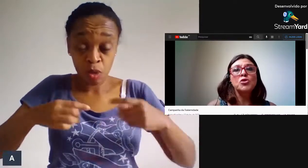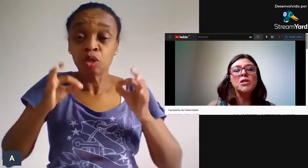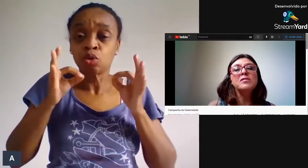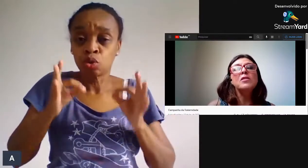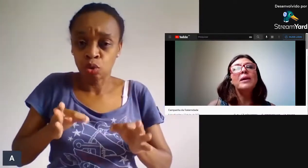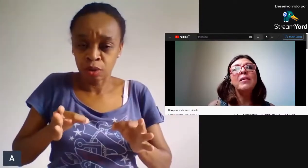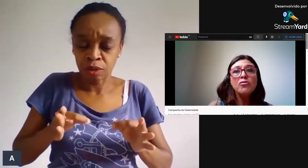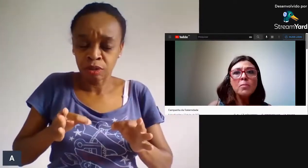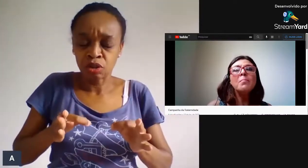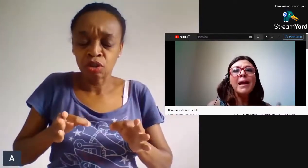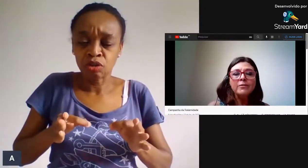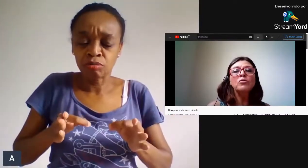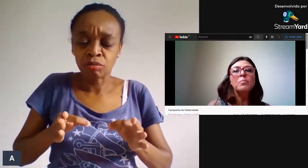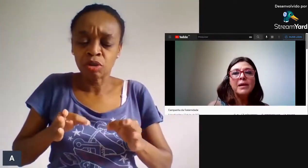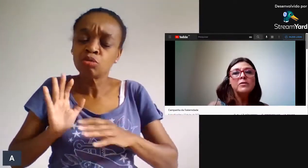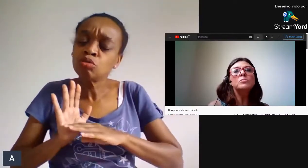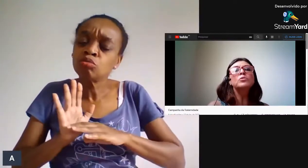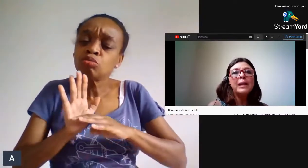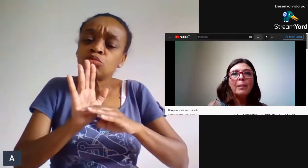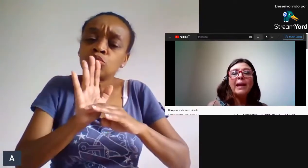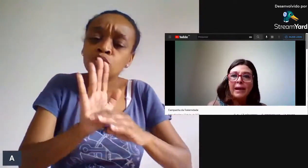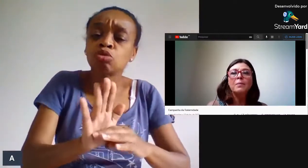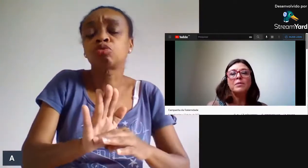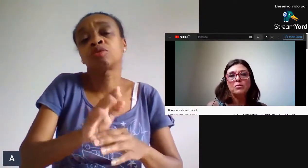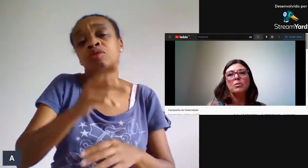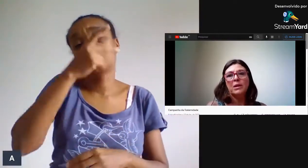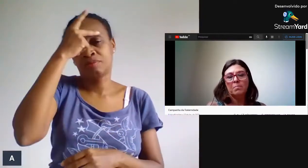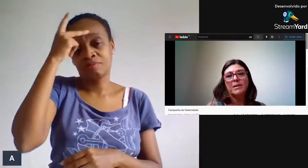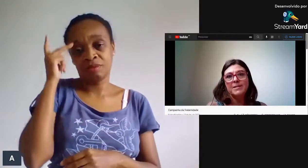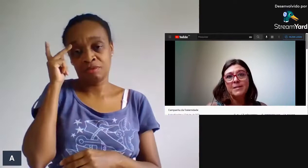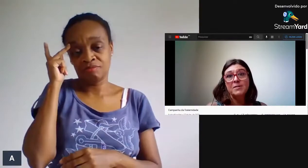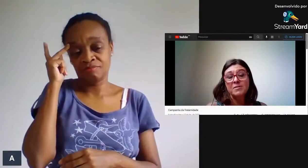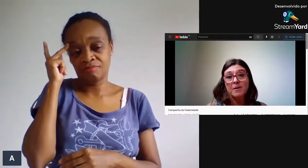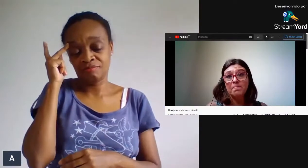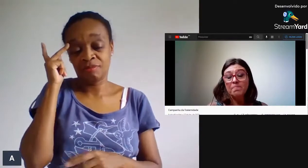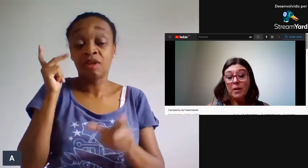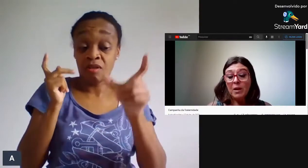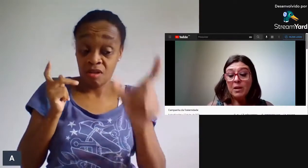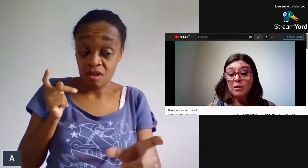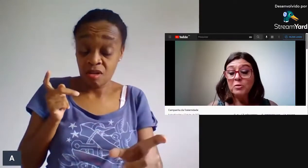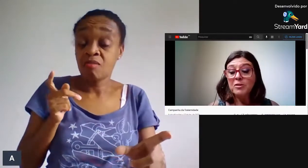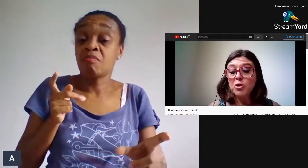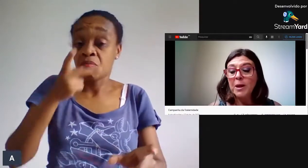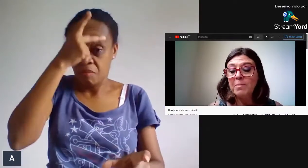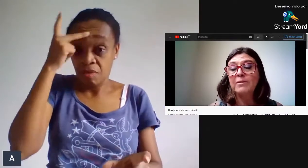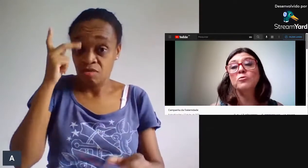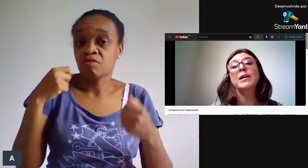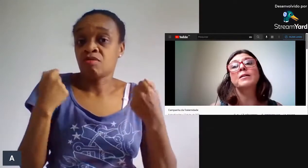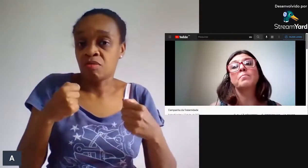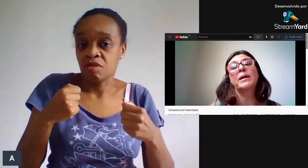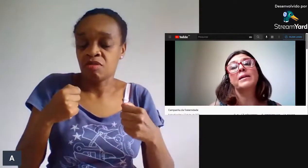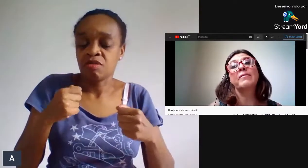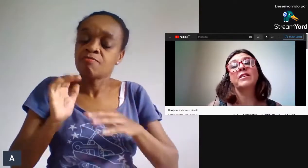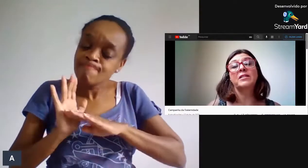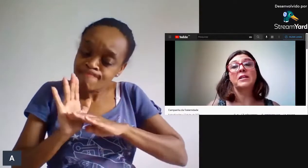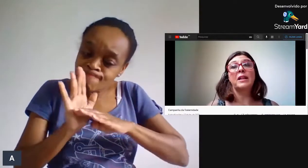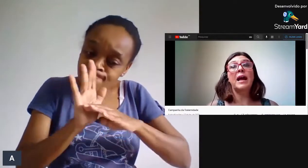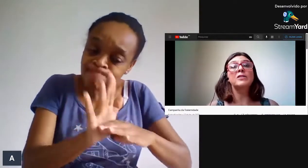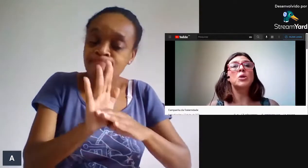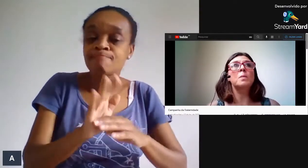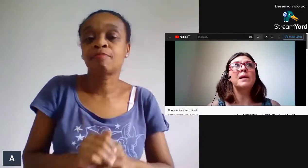a justiça e o atendimento mesmo daquela pessoa que precisa. Então, os questionamentos da campanha